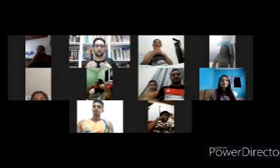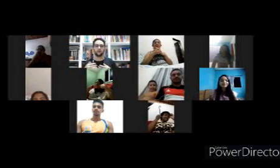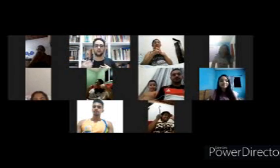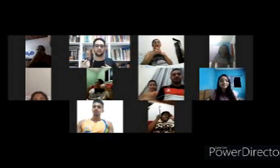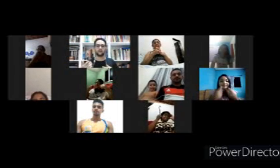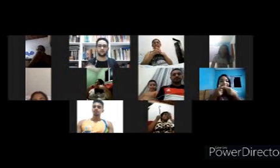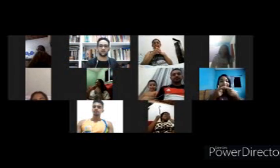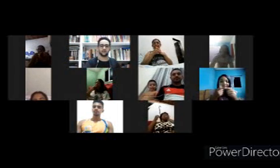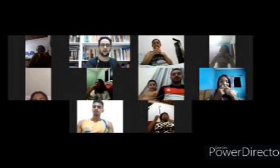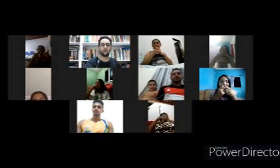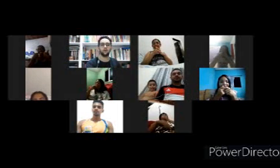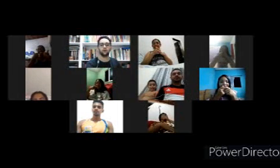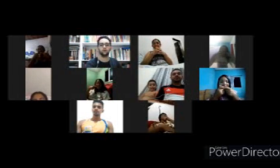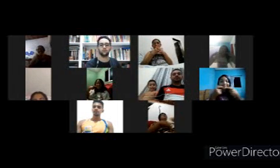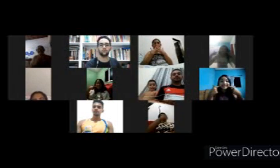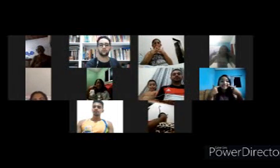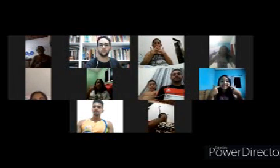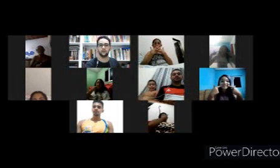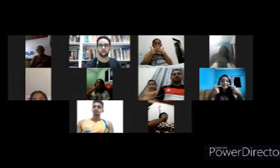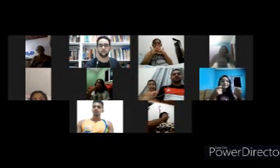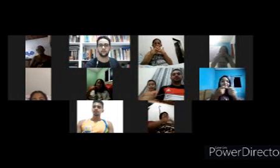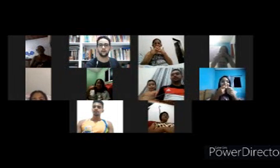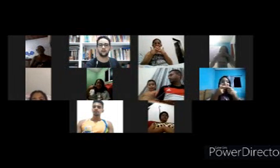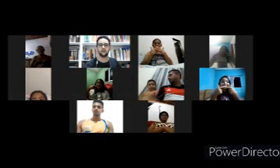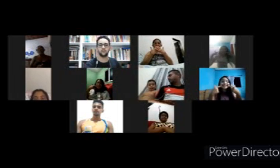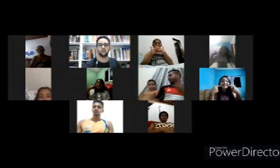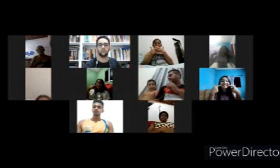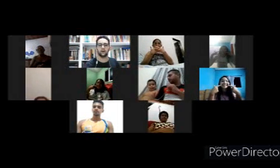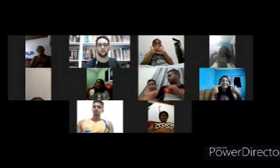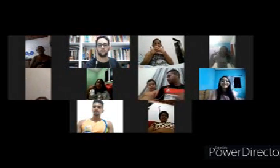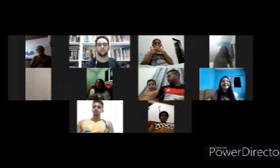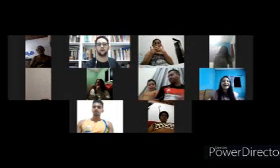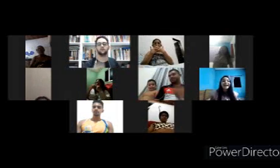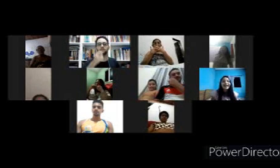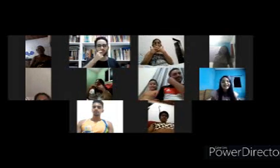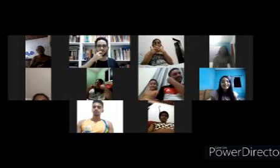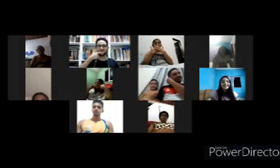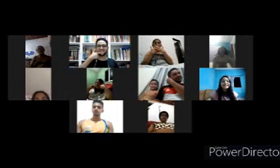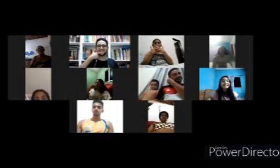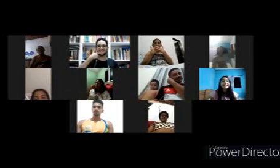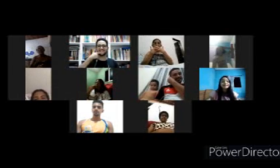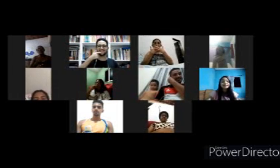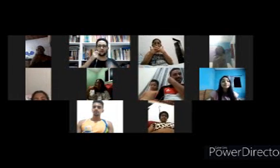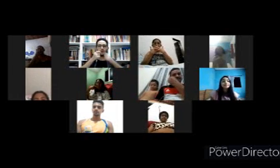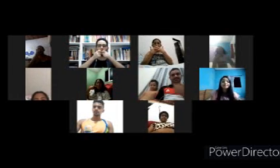que ter a expressão facial do sorriso. Então, ou é com uma mão, ou com as